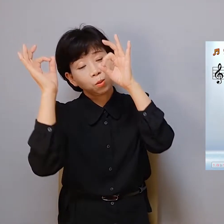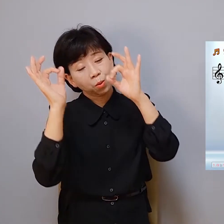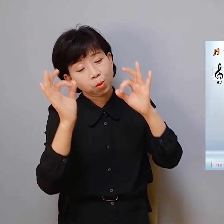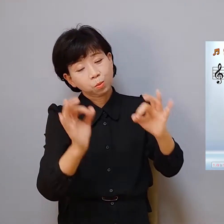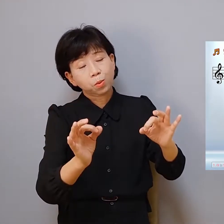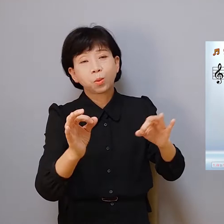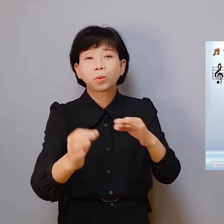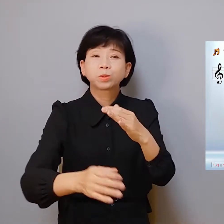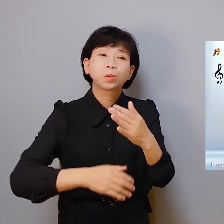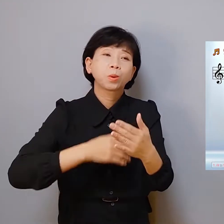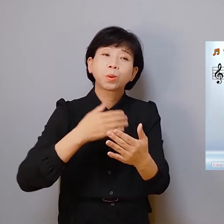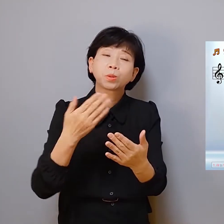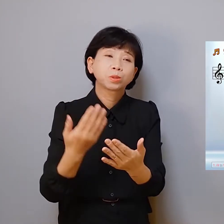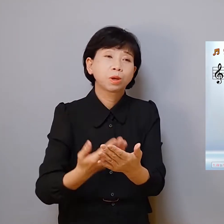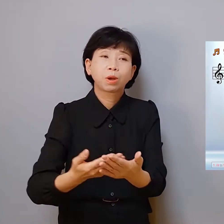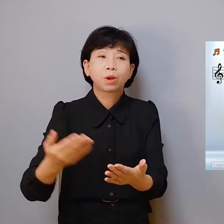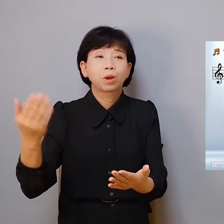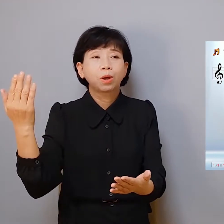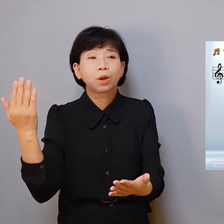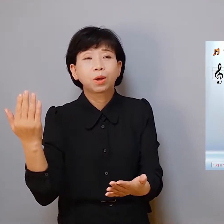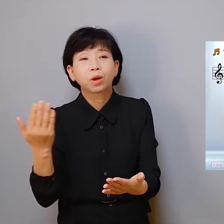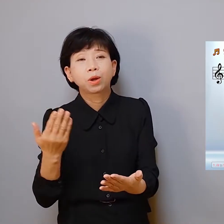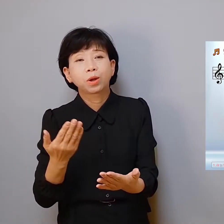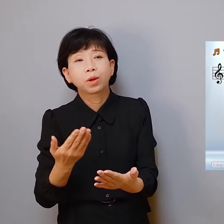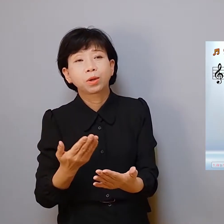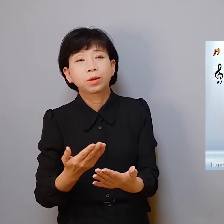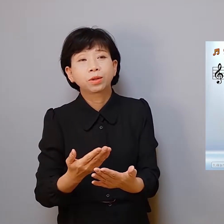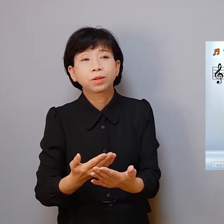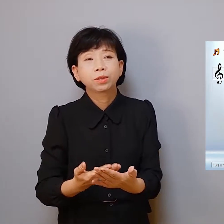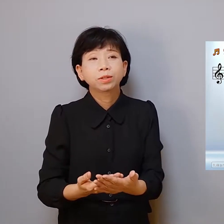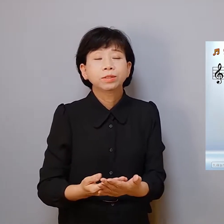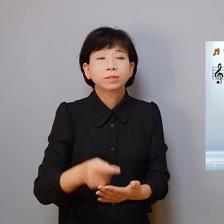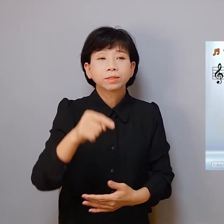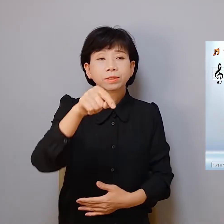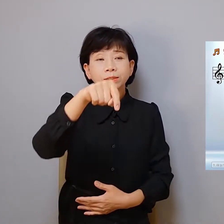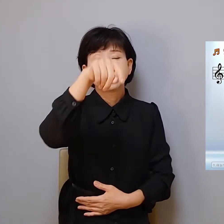하늘을 열고 보소서